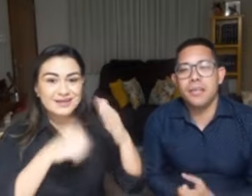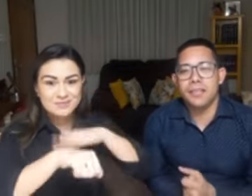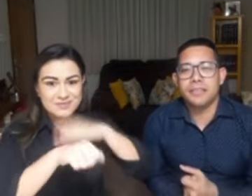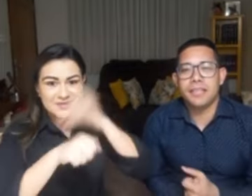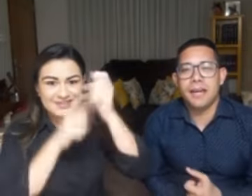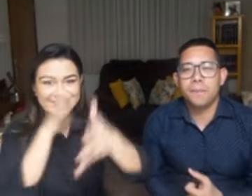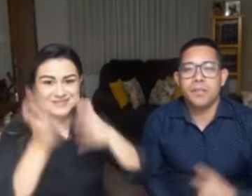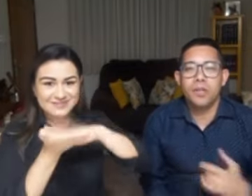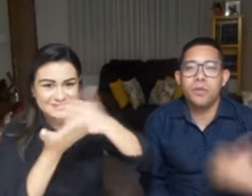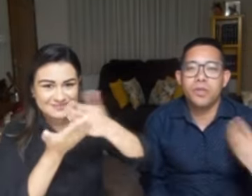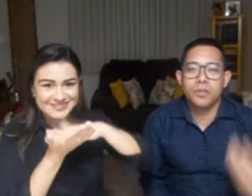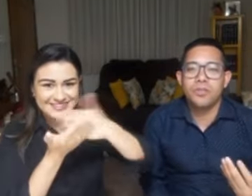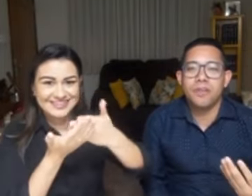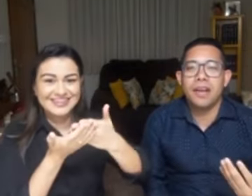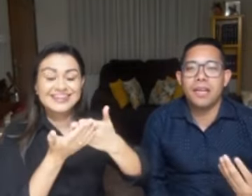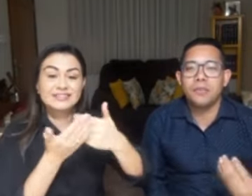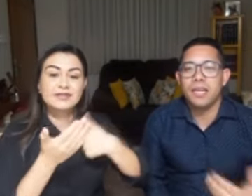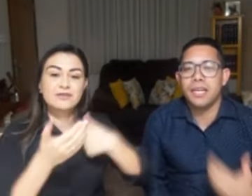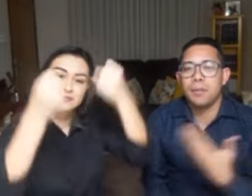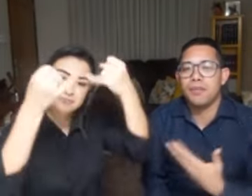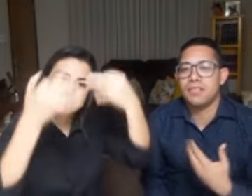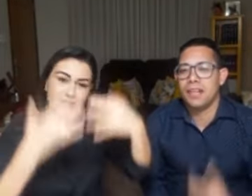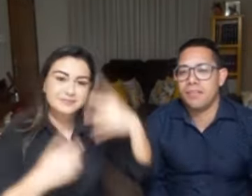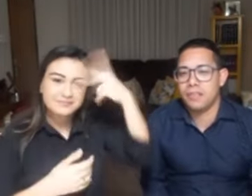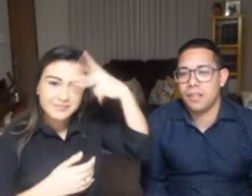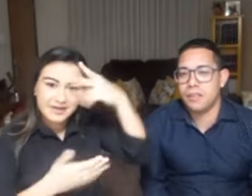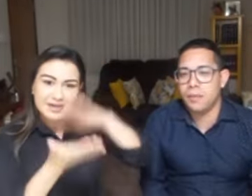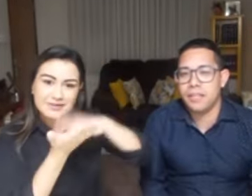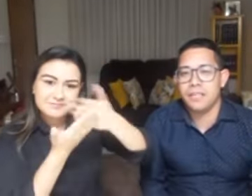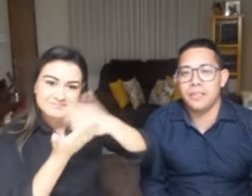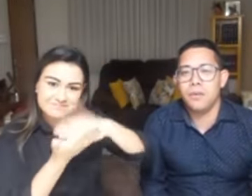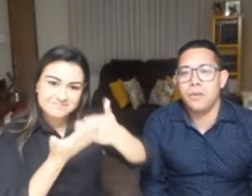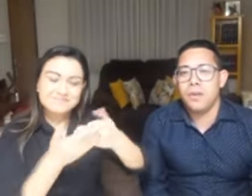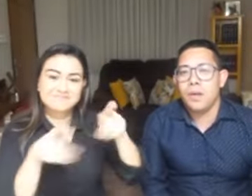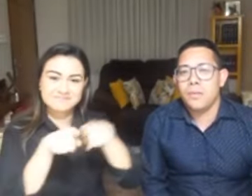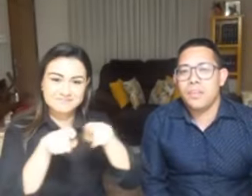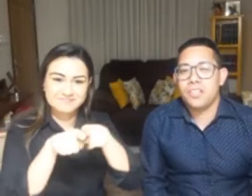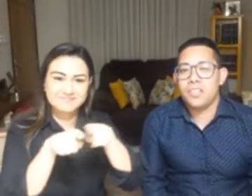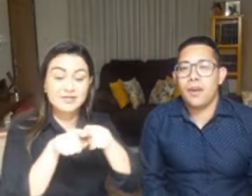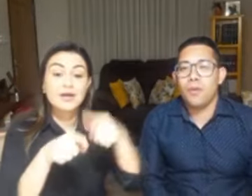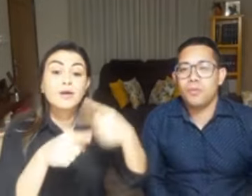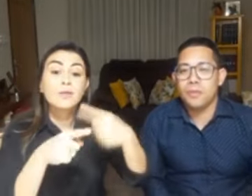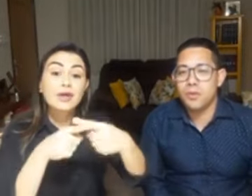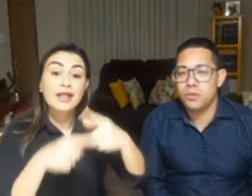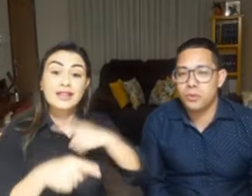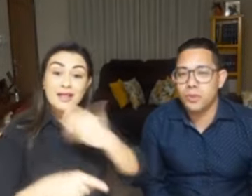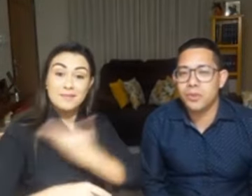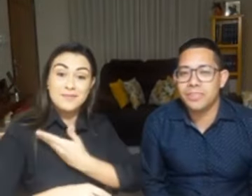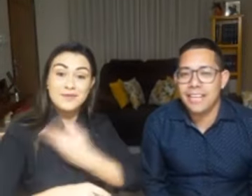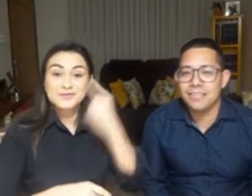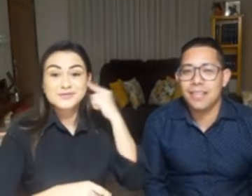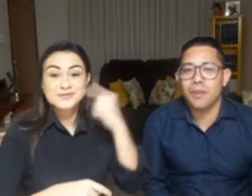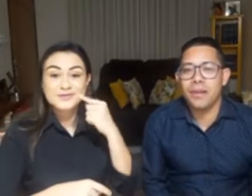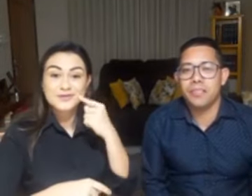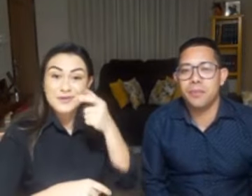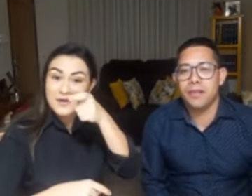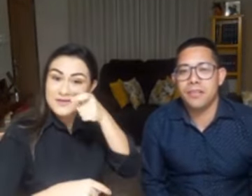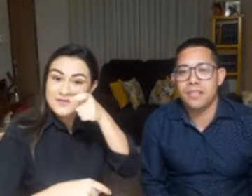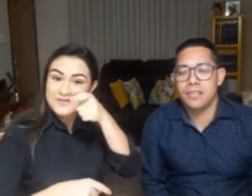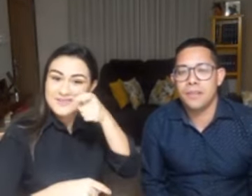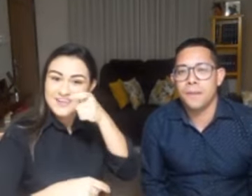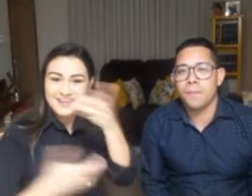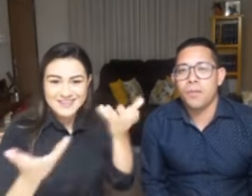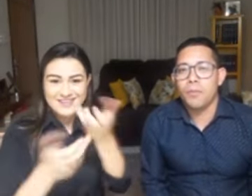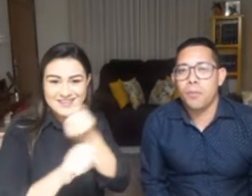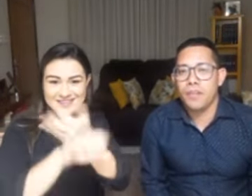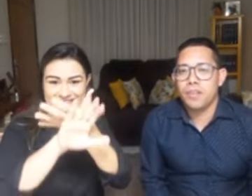em Libras, tá? Então, enquanto eu estiver falando, a Kerma vai estar fazendo a interpretação, porque a gente tem alguns amigos surdos, né, que estarão participando